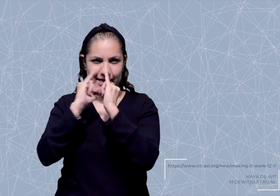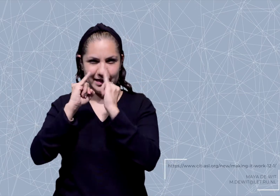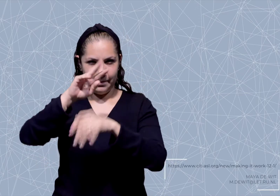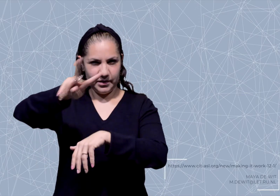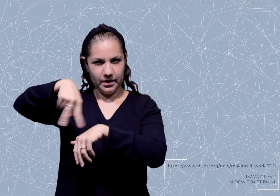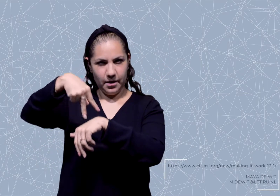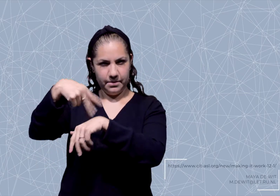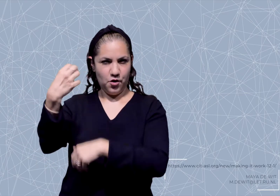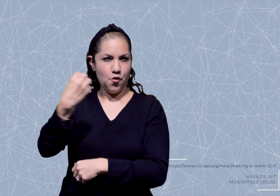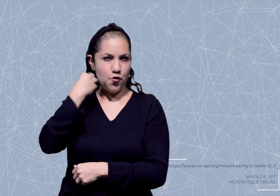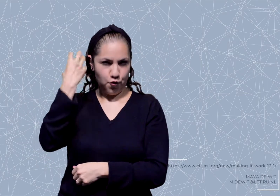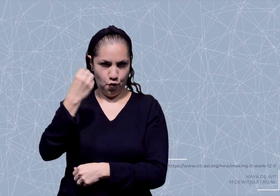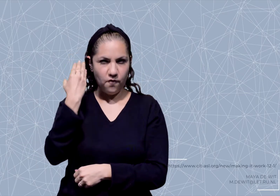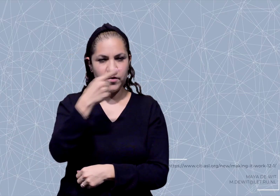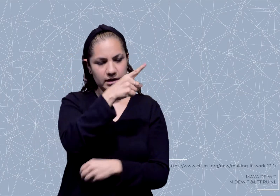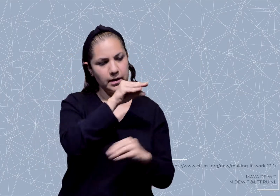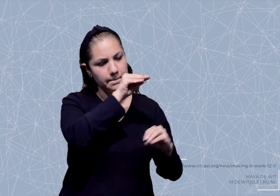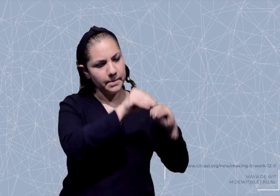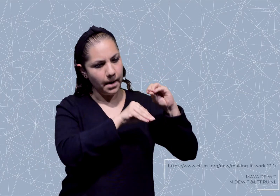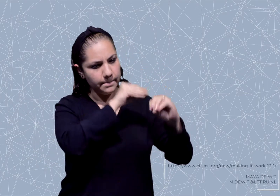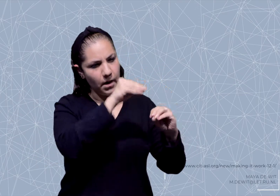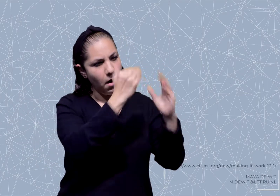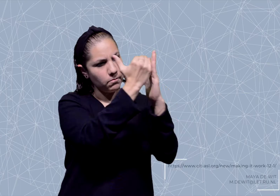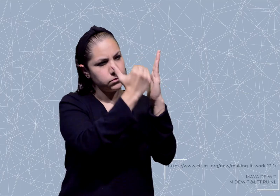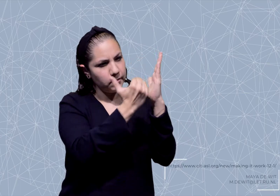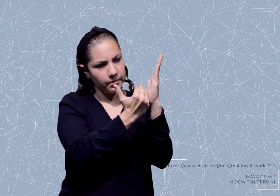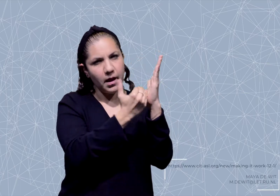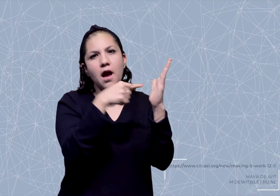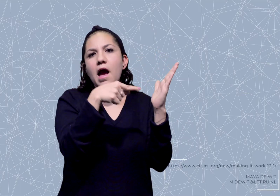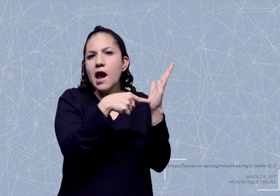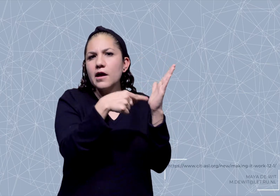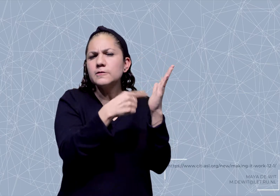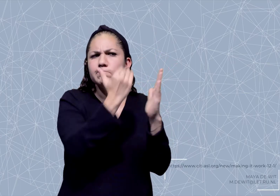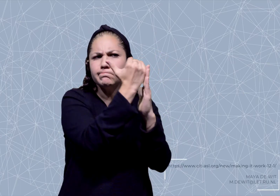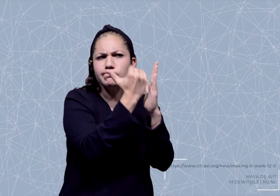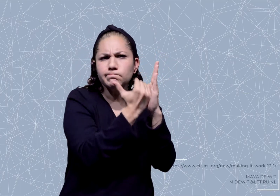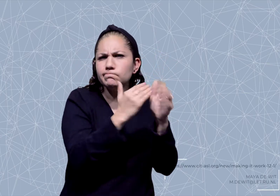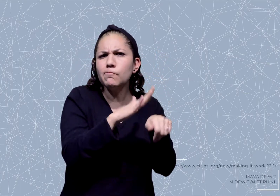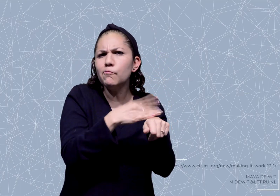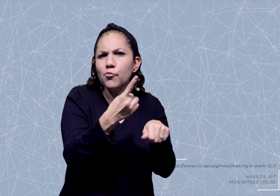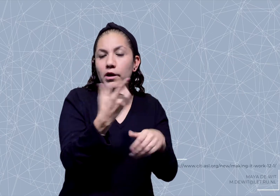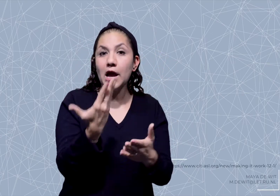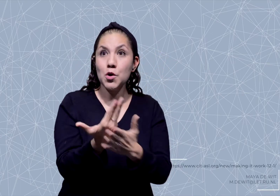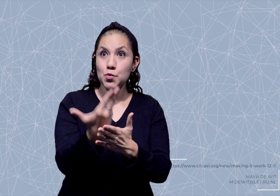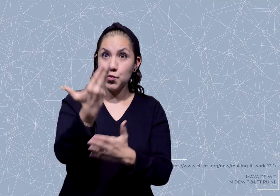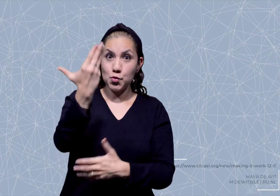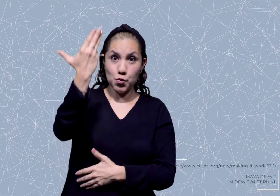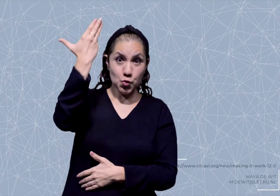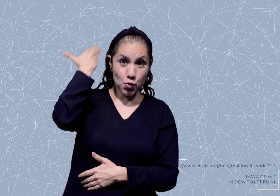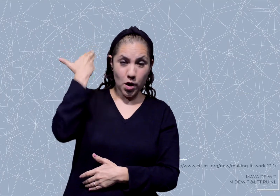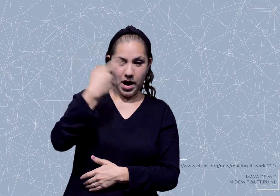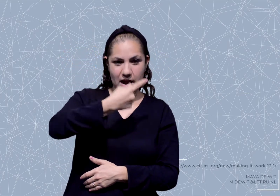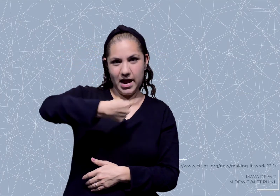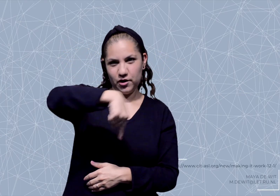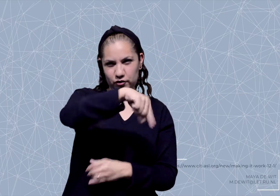La IC se estableció en 1953 y desarrolló estándares profesionales para intérpretes de